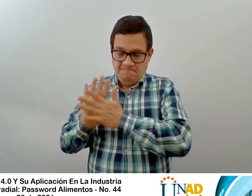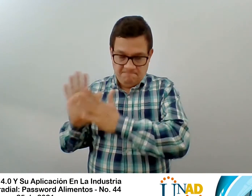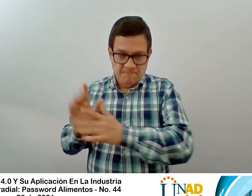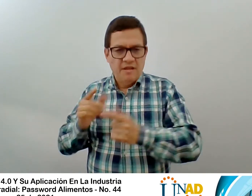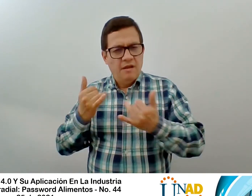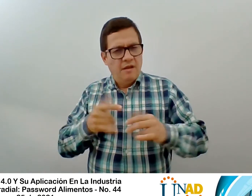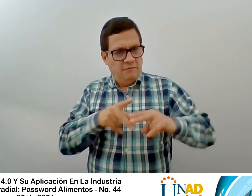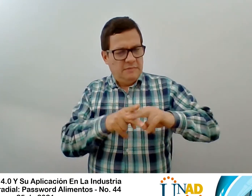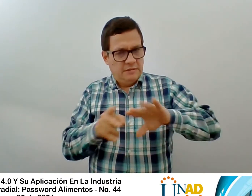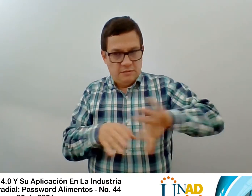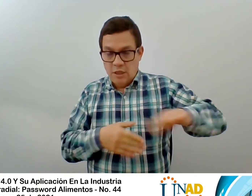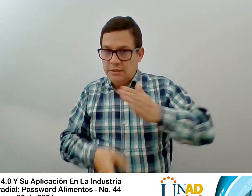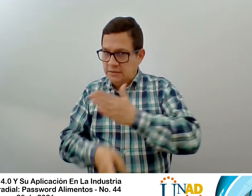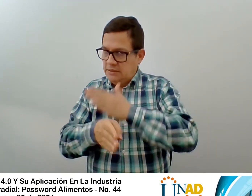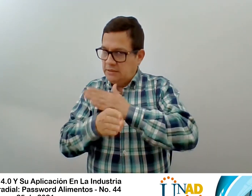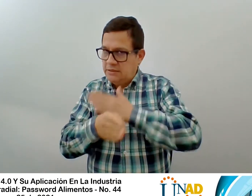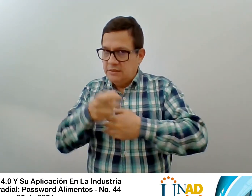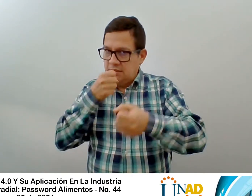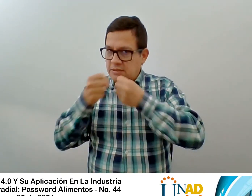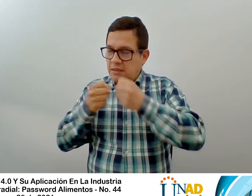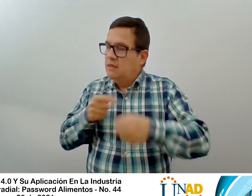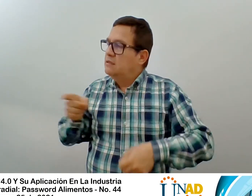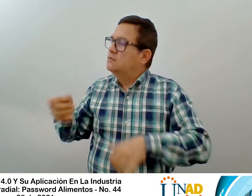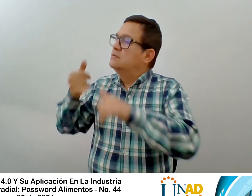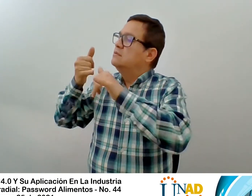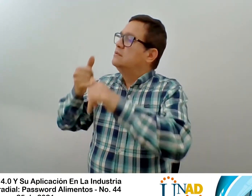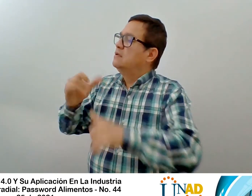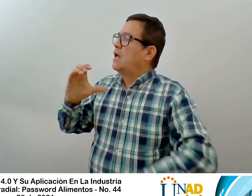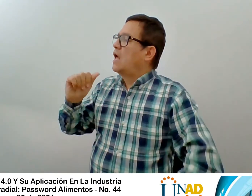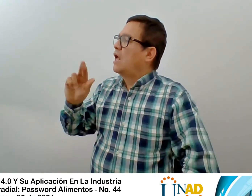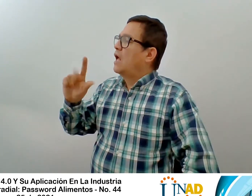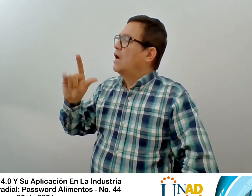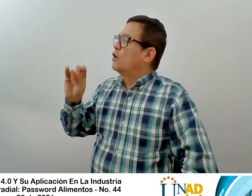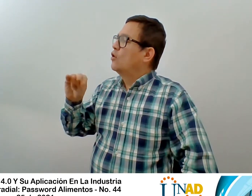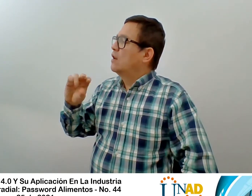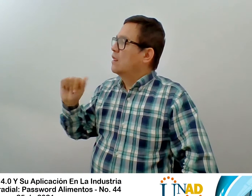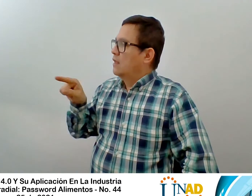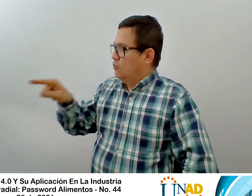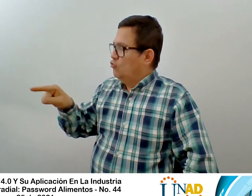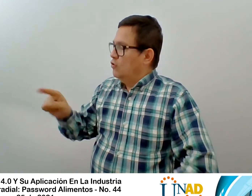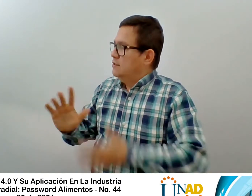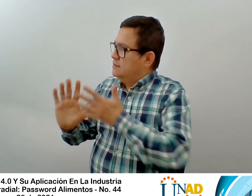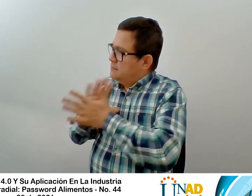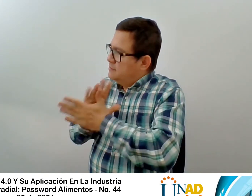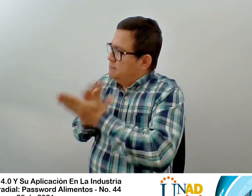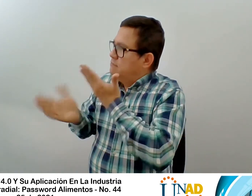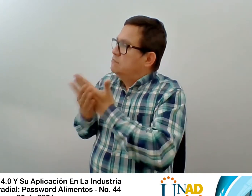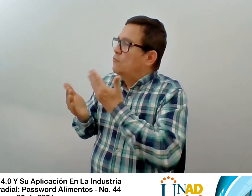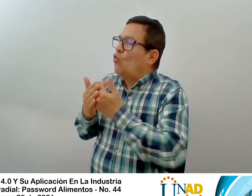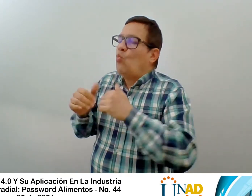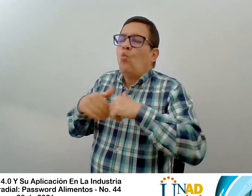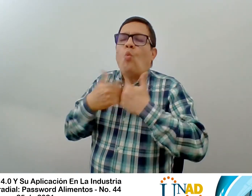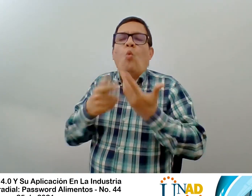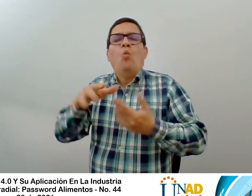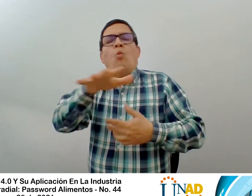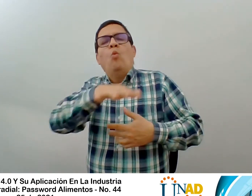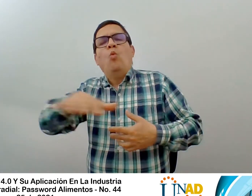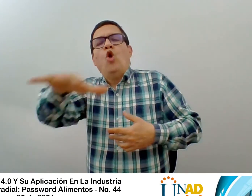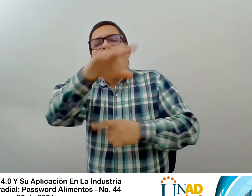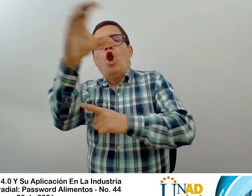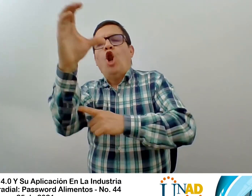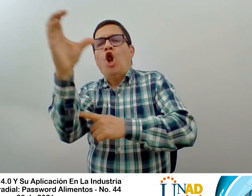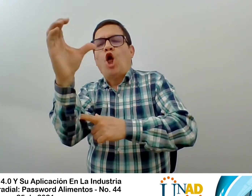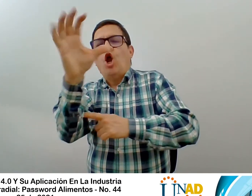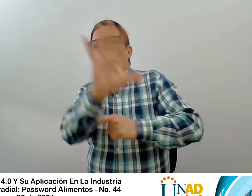Luego de escuchar nuestra sección Password, háblanos, ingeniera Carolina, de cómo es